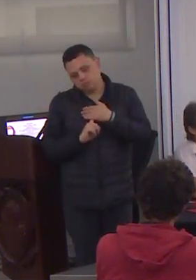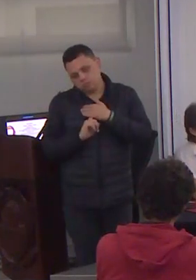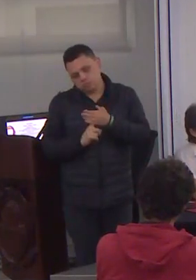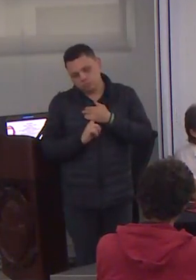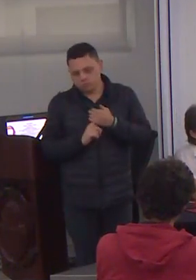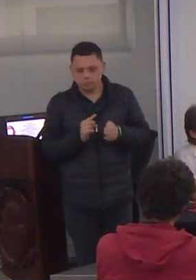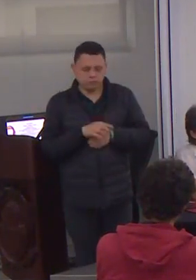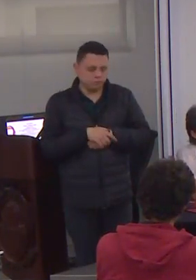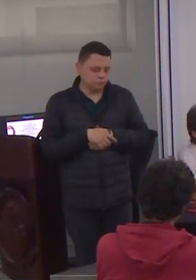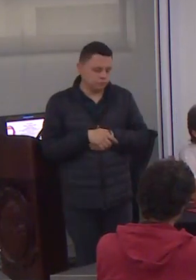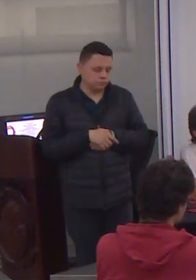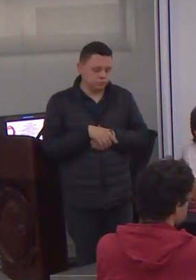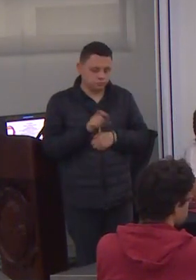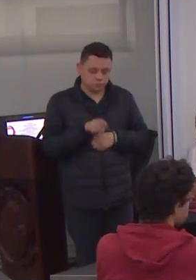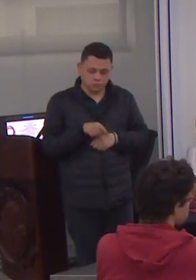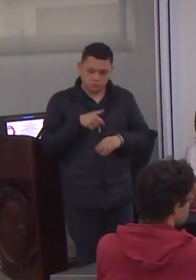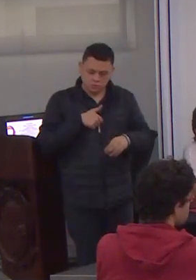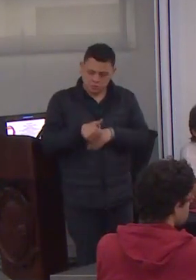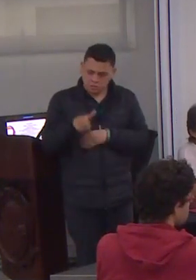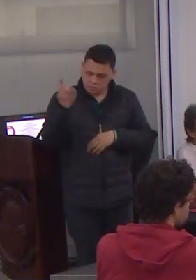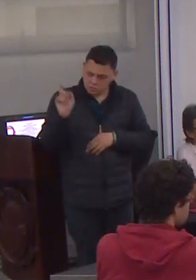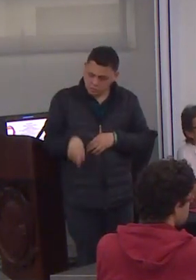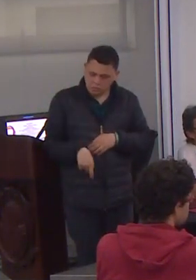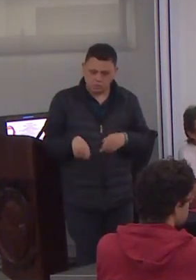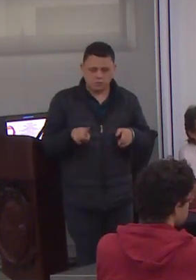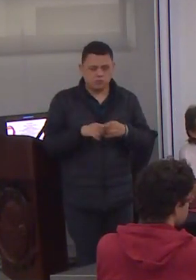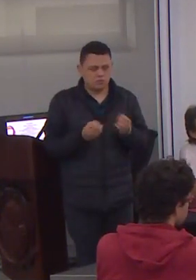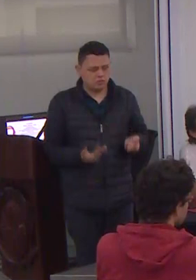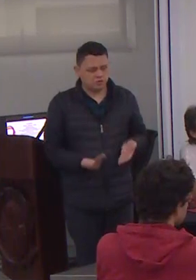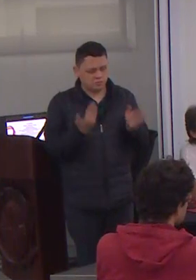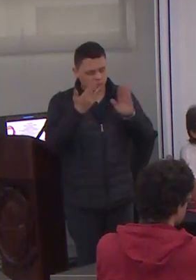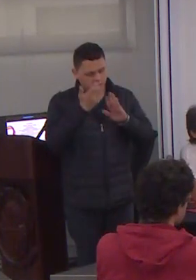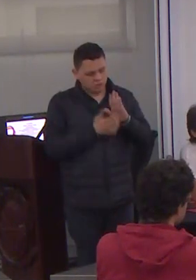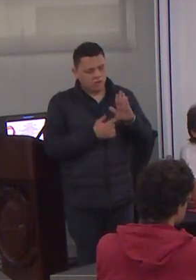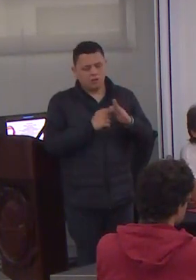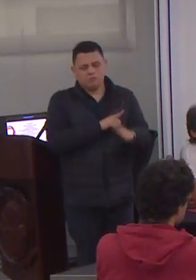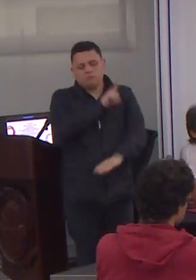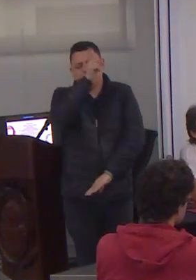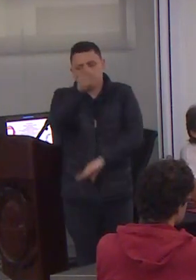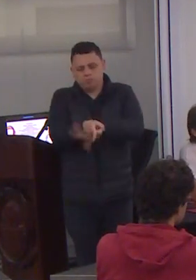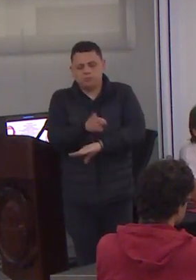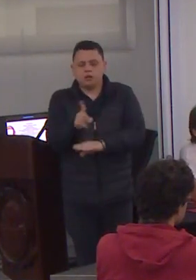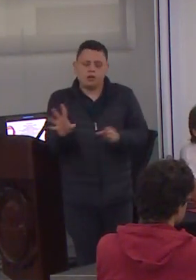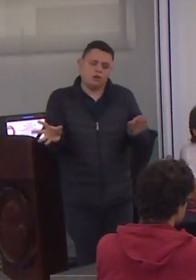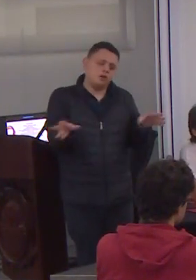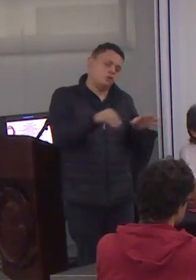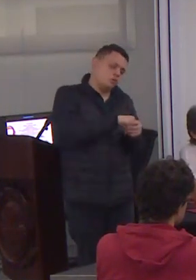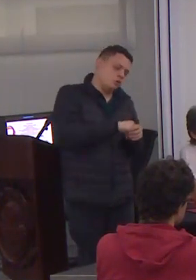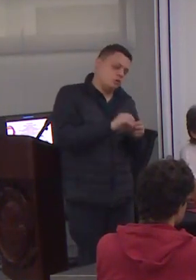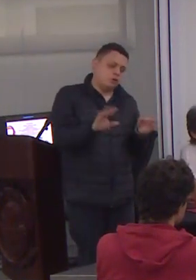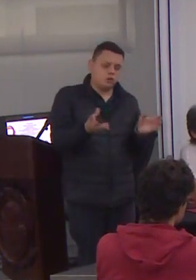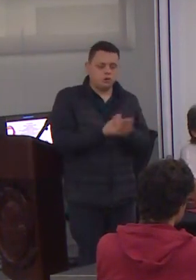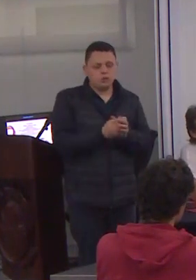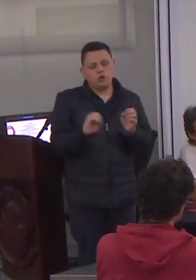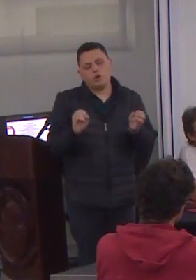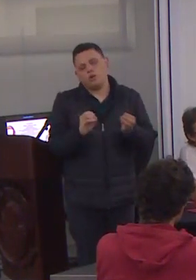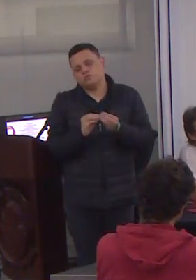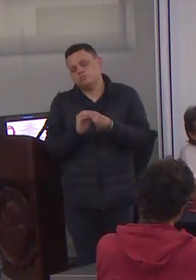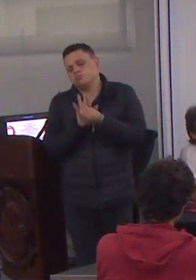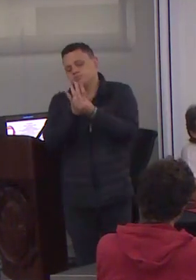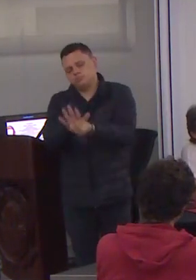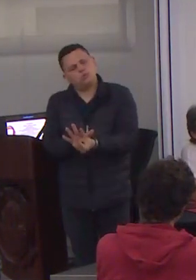no son un requisito no nos sirven para sentenciar ni incluir o excluir pero sí para entender y